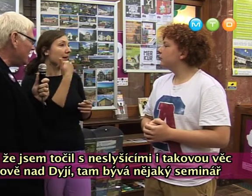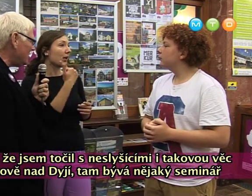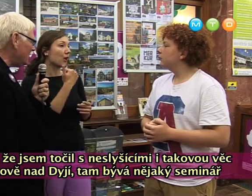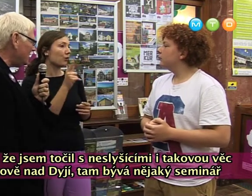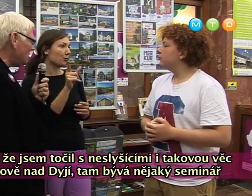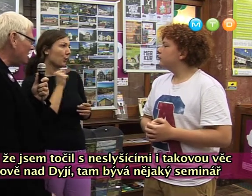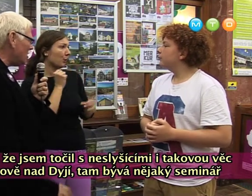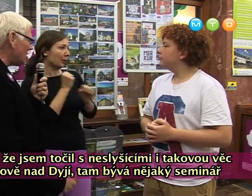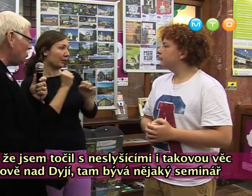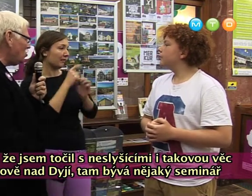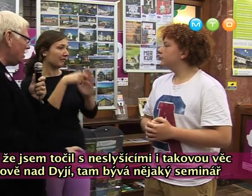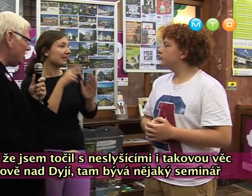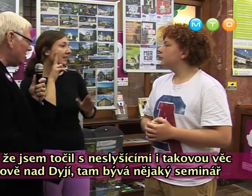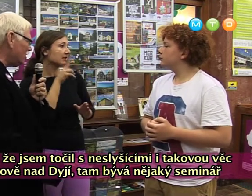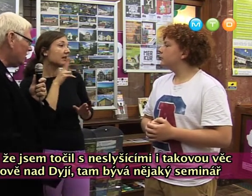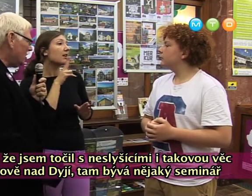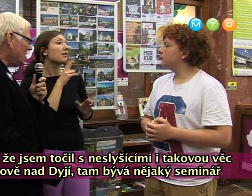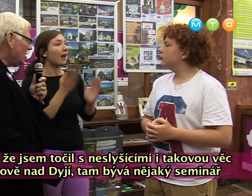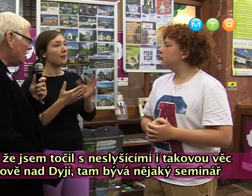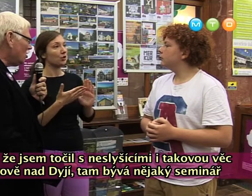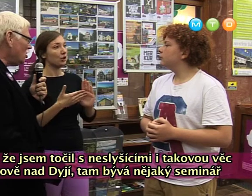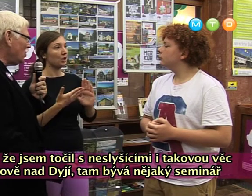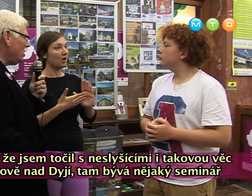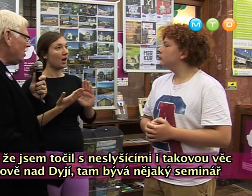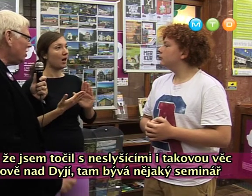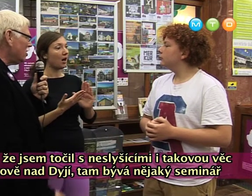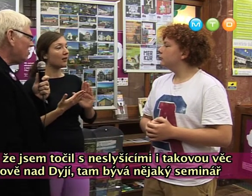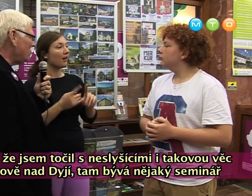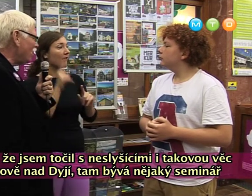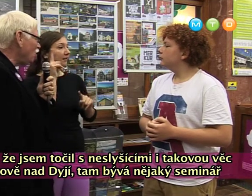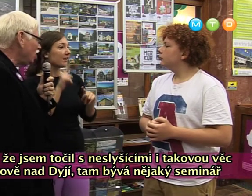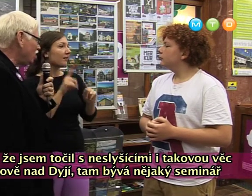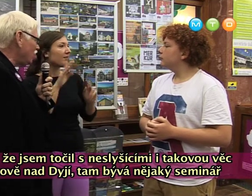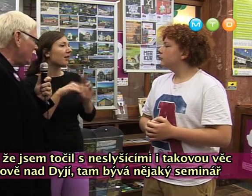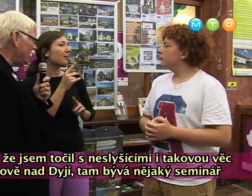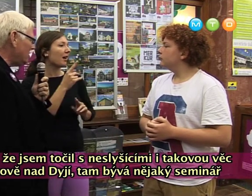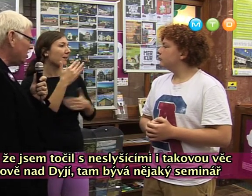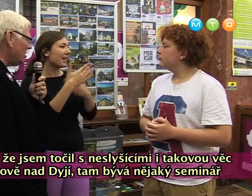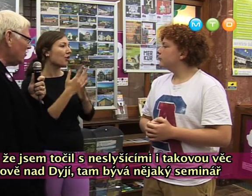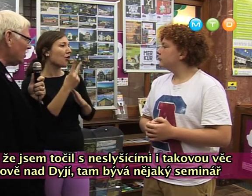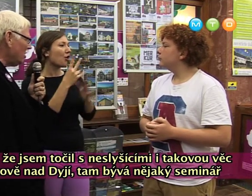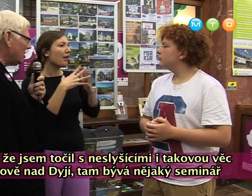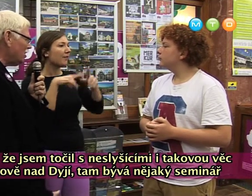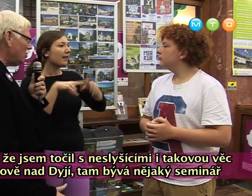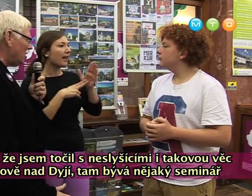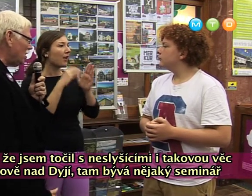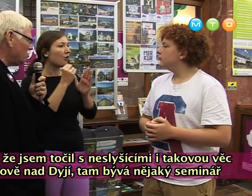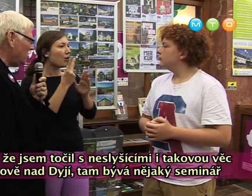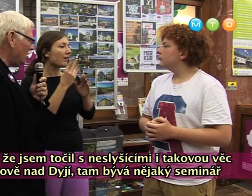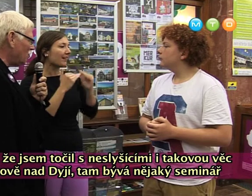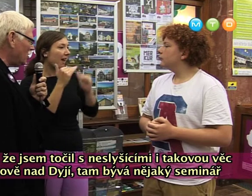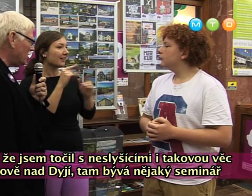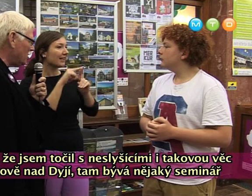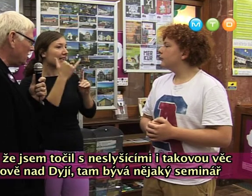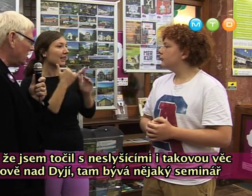s neslyšícími i takovou věc. Oni mají ve Vranově nad Dyjí se nějaký seminář